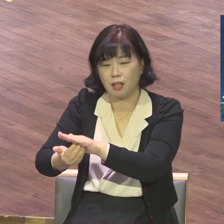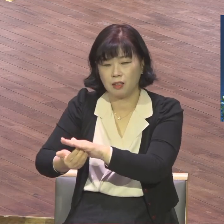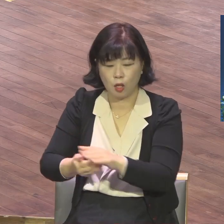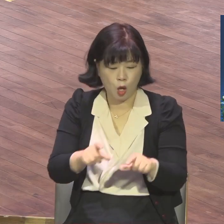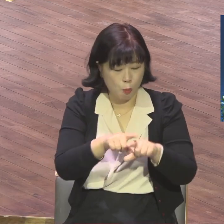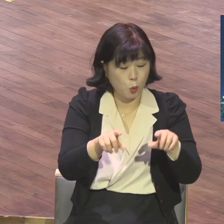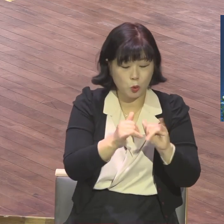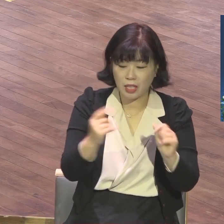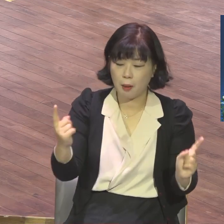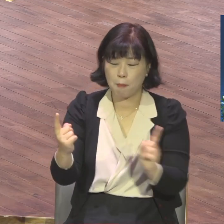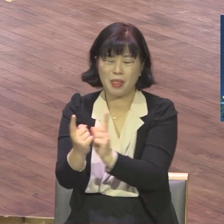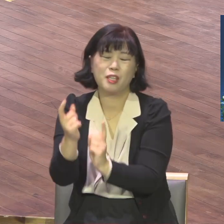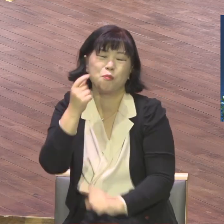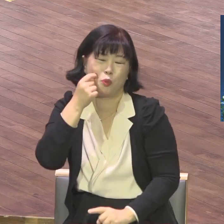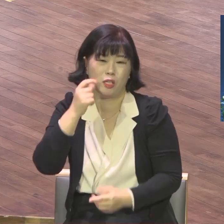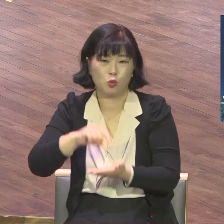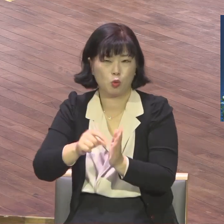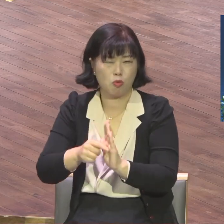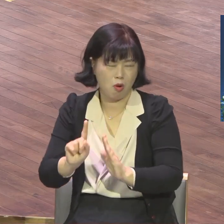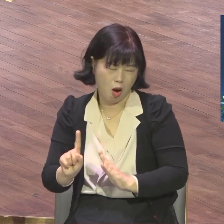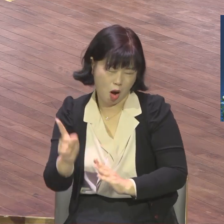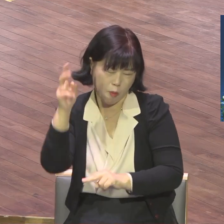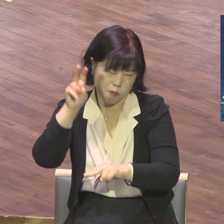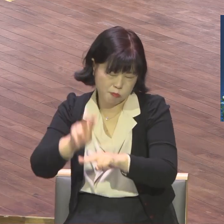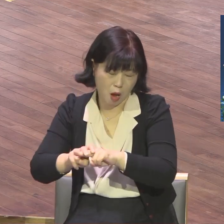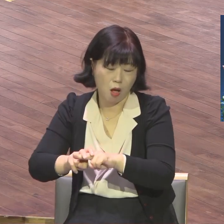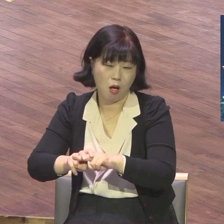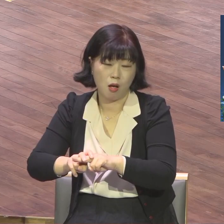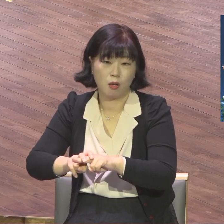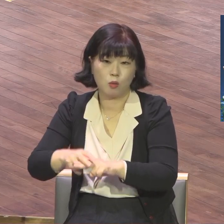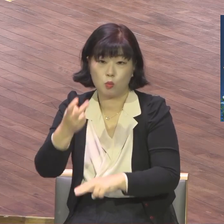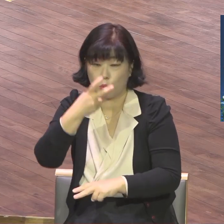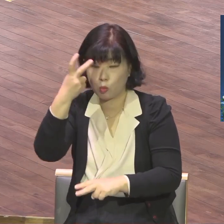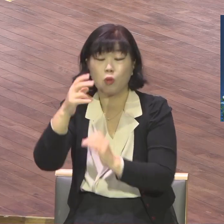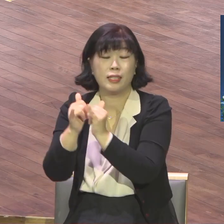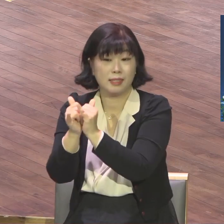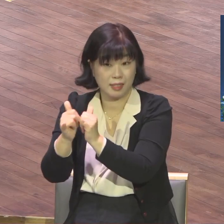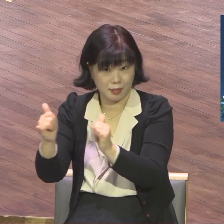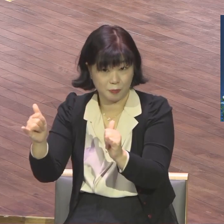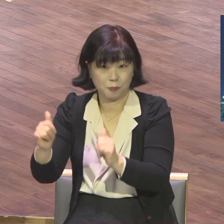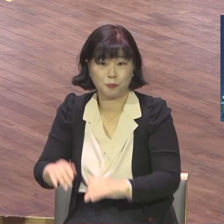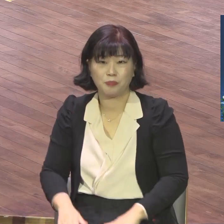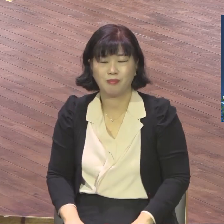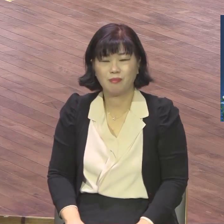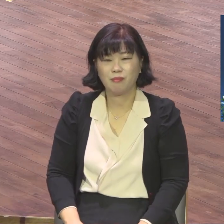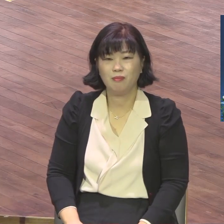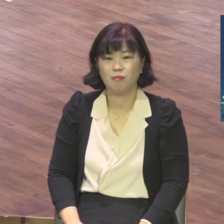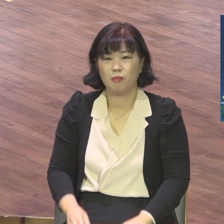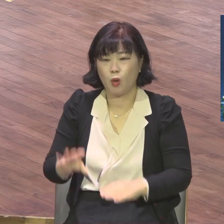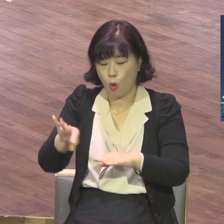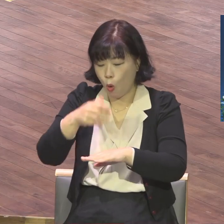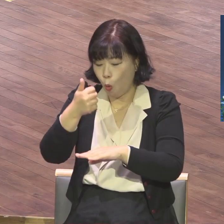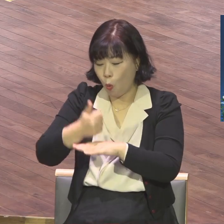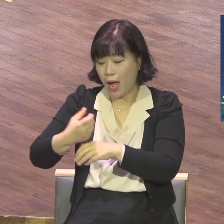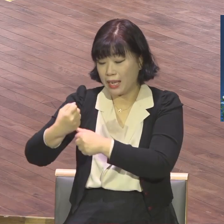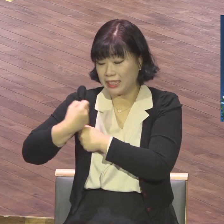정치인들 정치인들을 보면 이 친위대 출신들이 많다 그래요. 친위대 출신들.